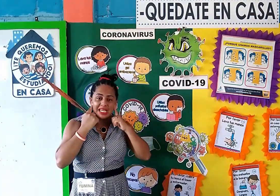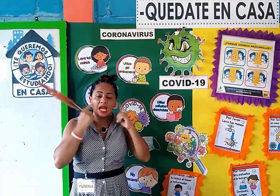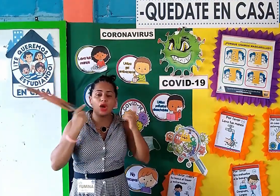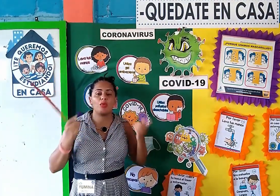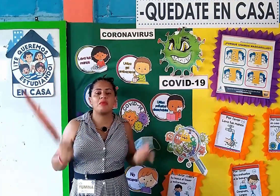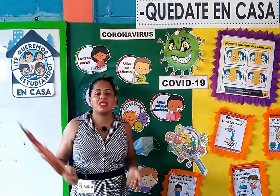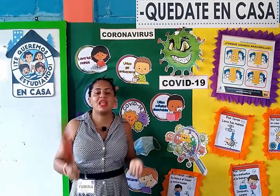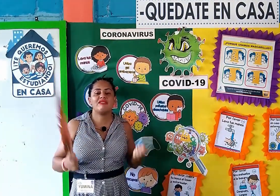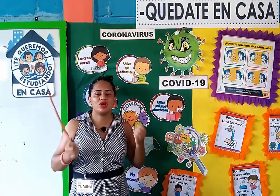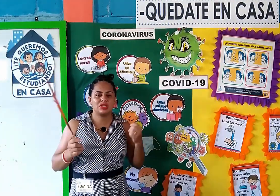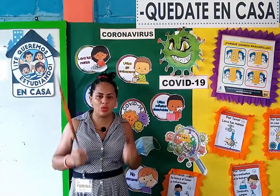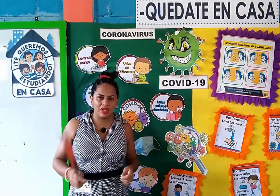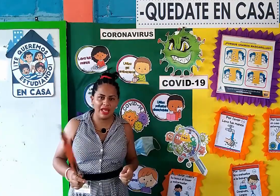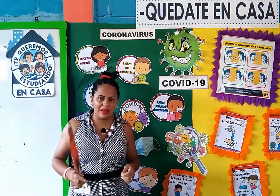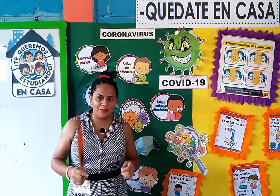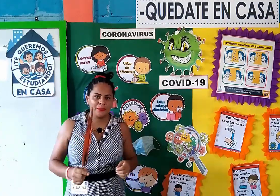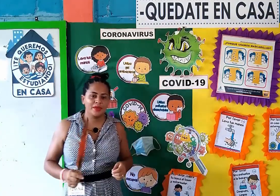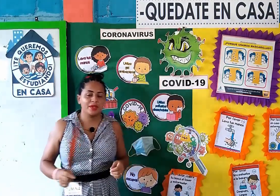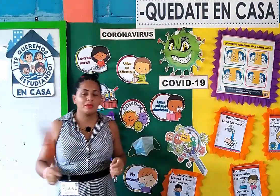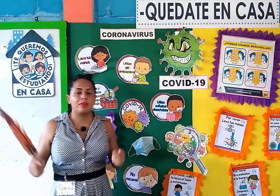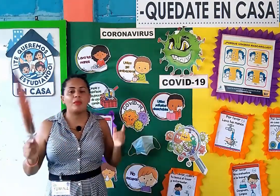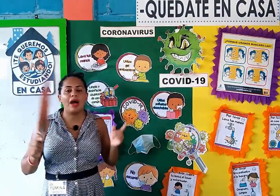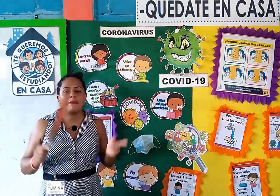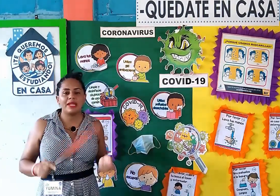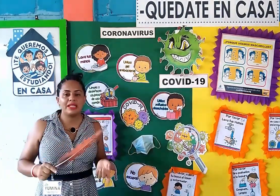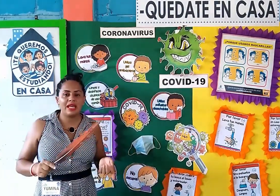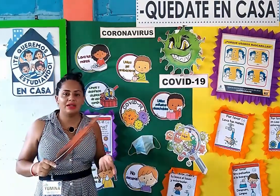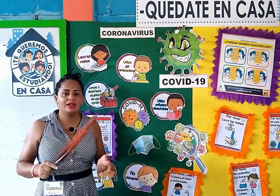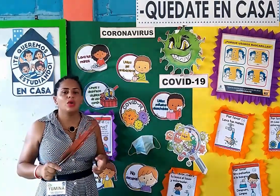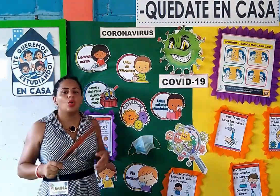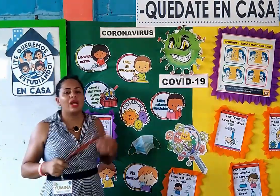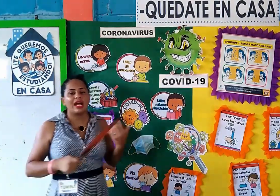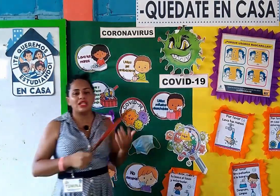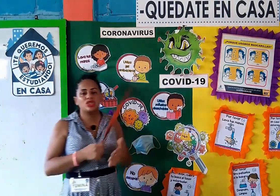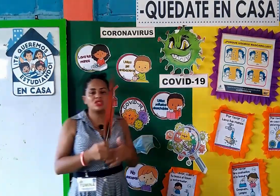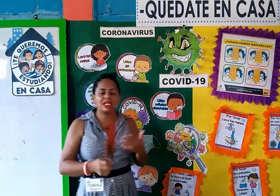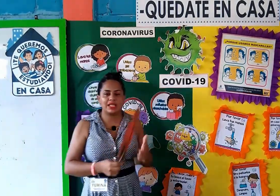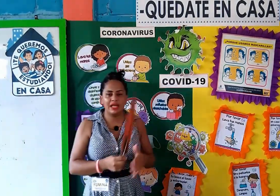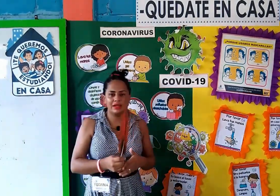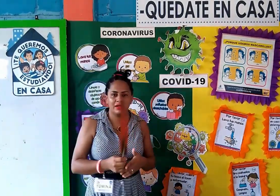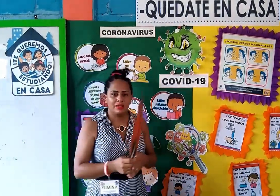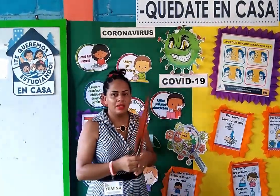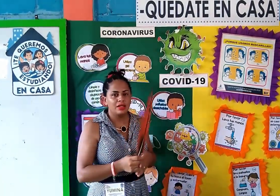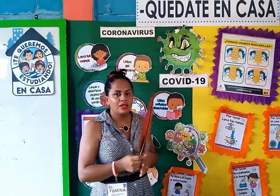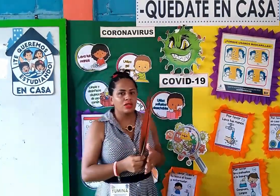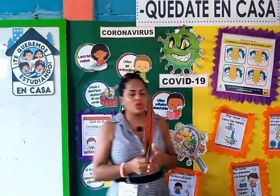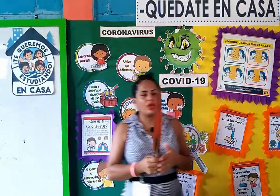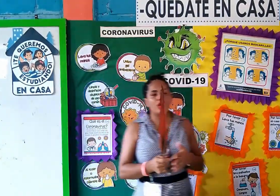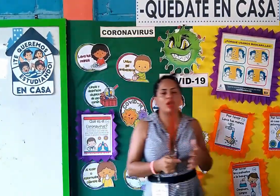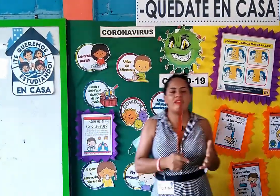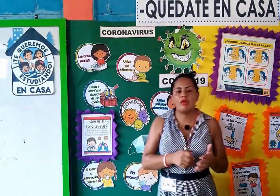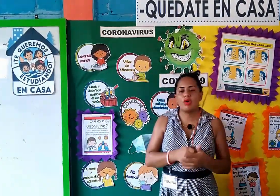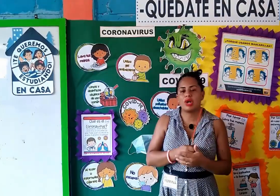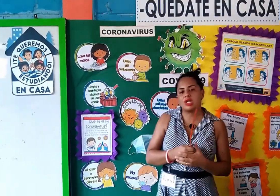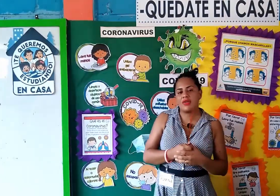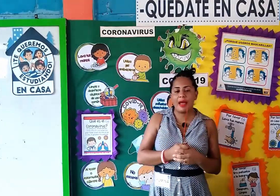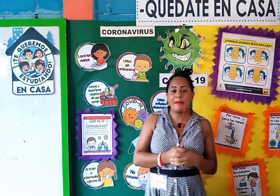mascarilla como medida de bioseguridad. Vamos a aprender una cancioncita sobre el lavado correcto de las